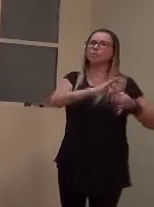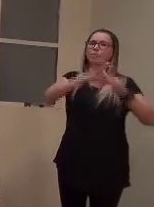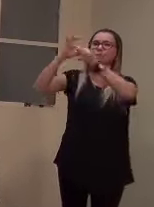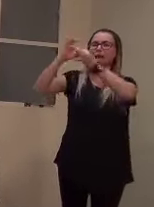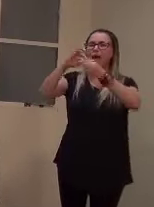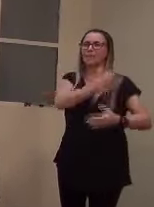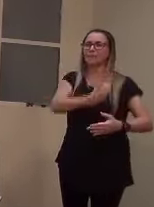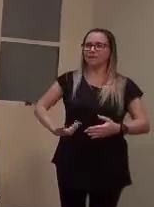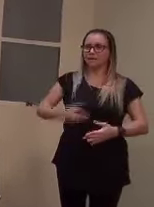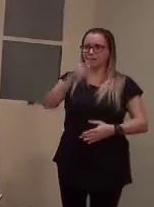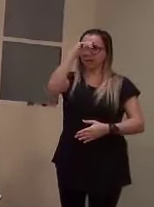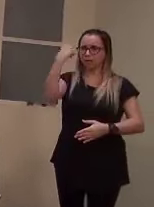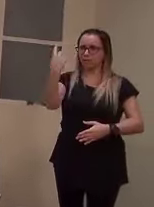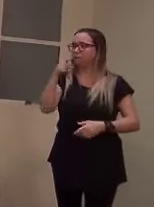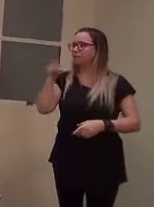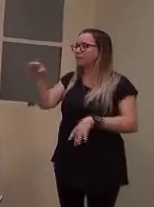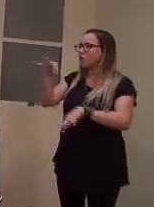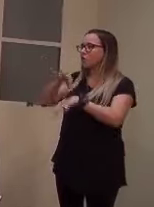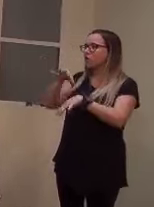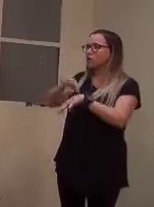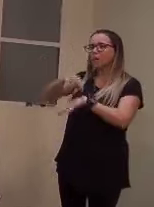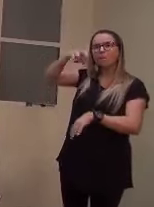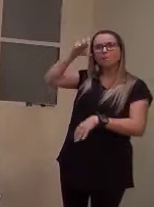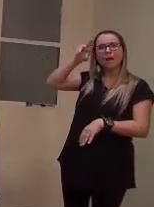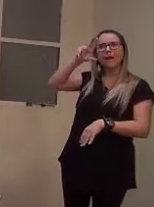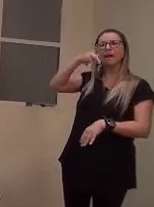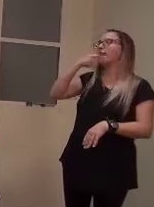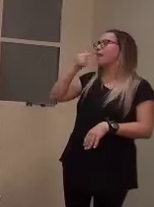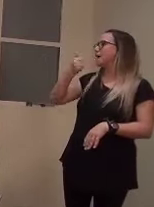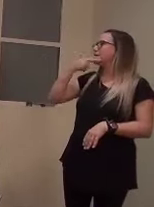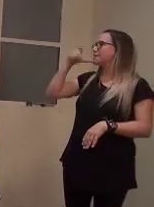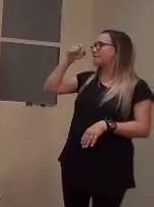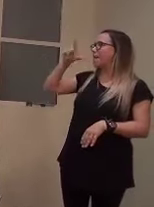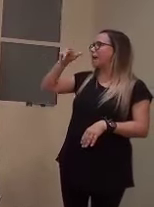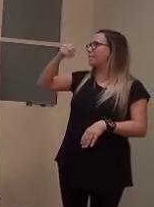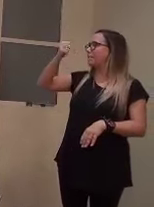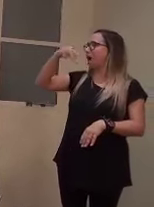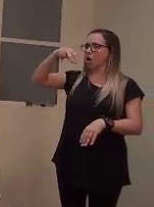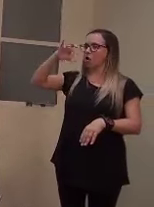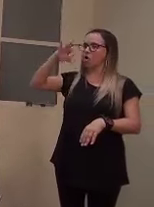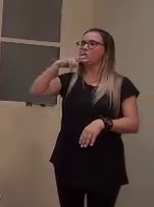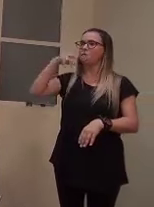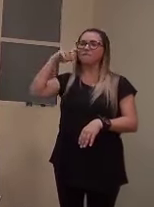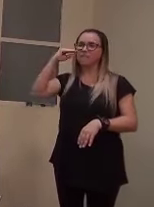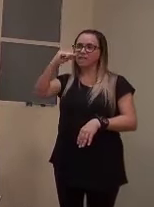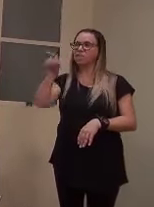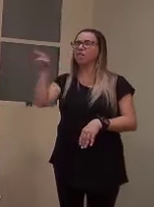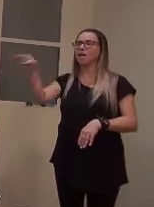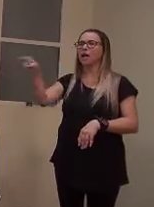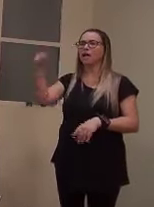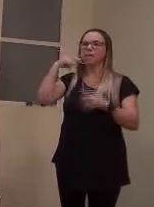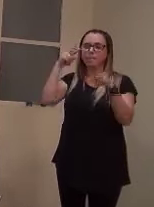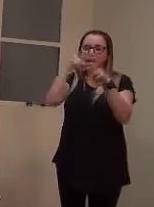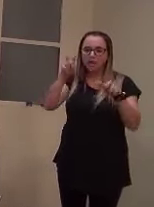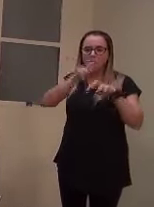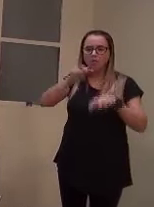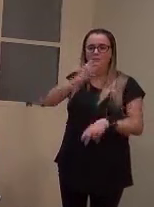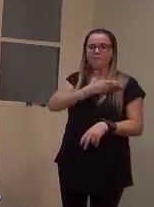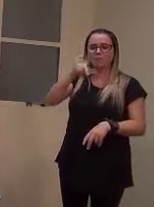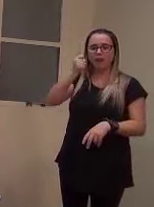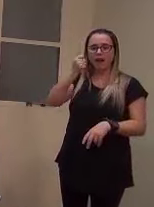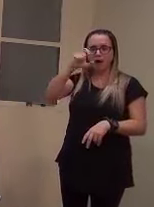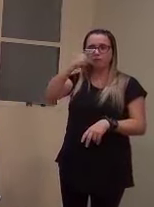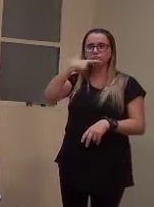y la doctora para la selmana beach e investigadora aquí descansa también antes de